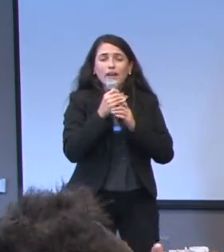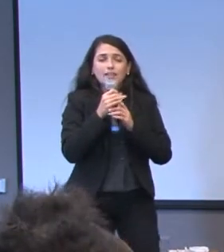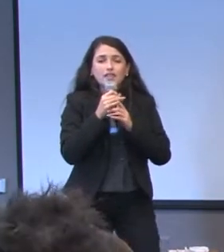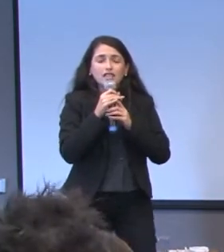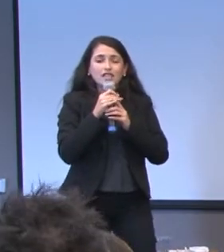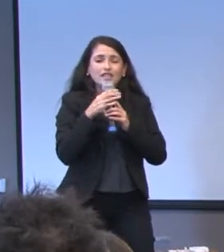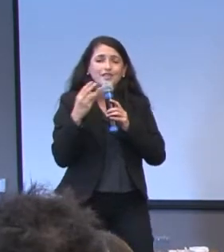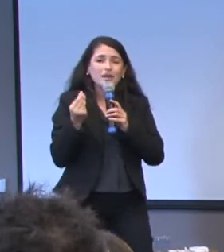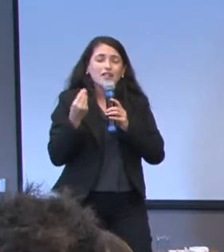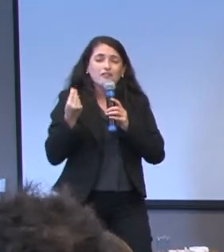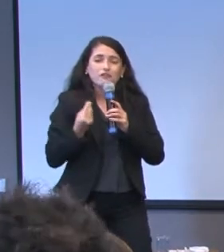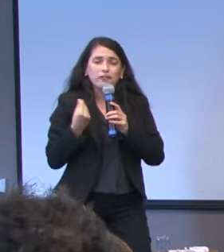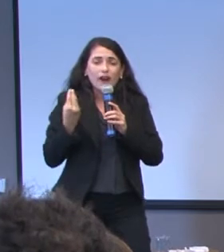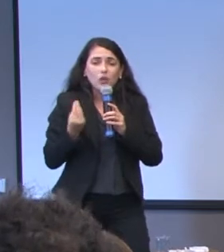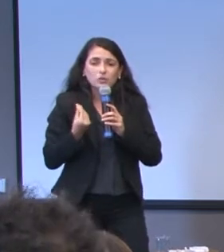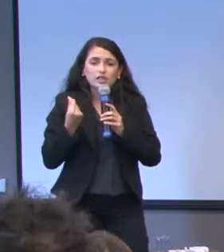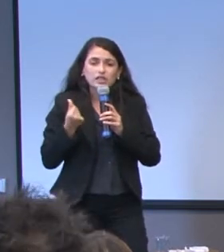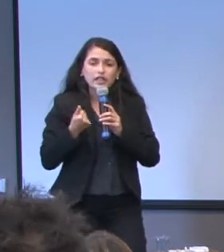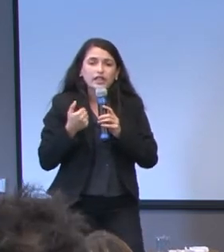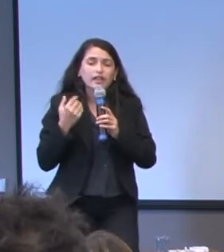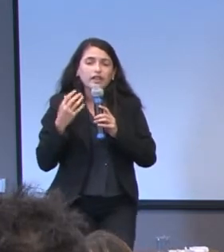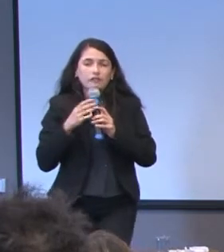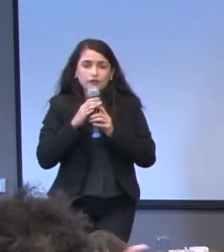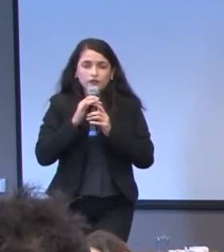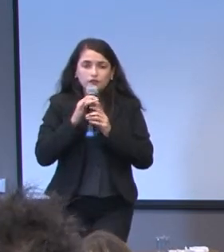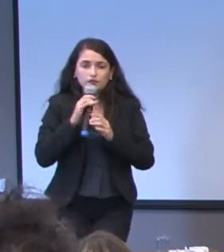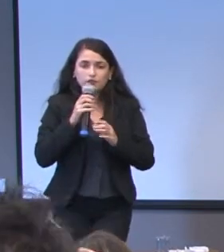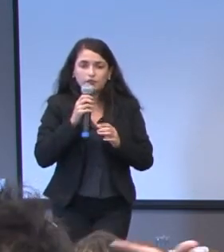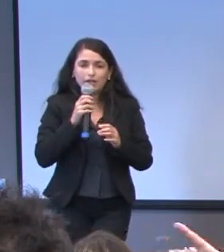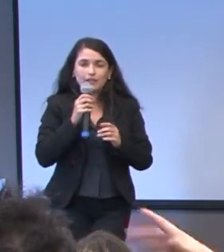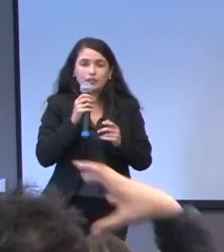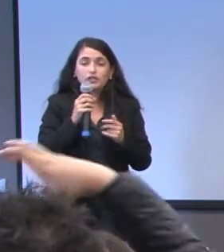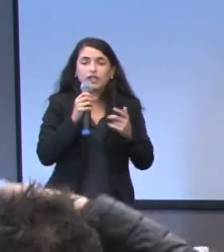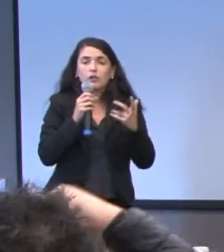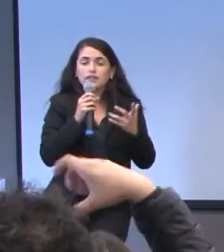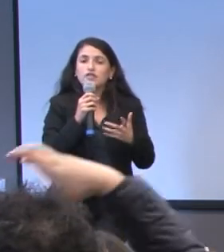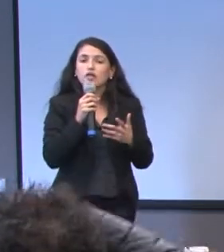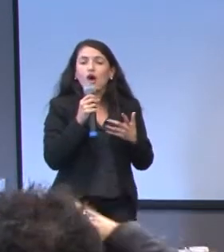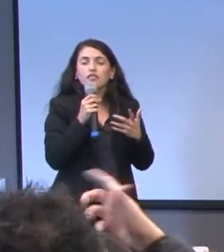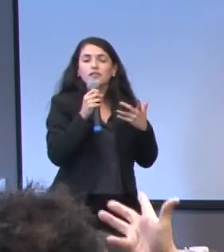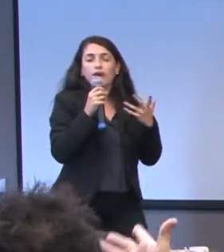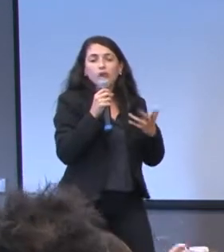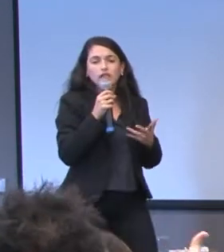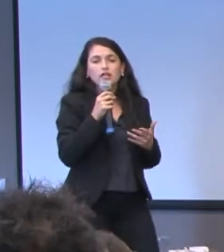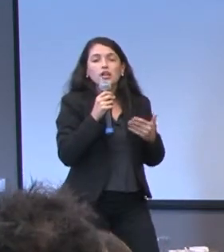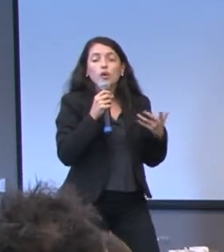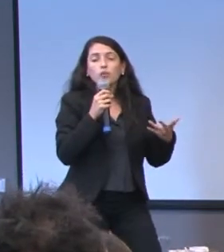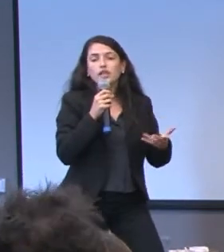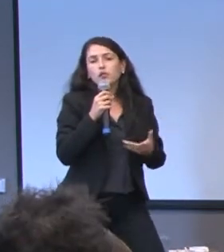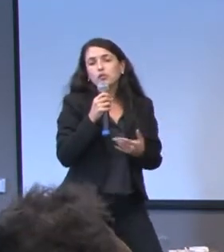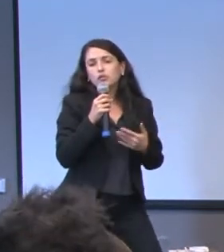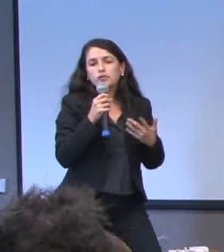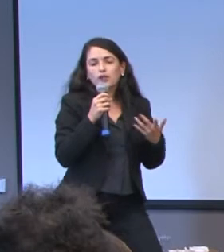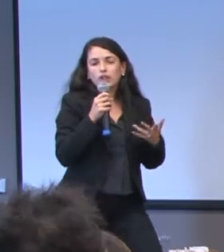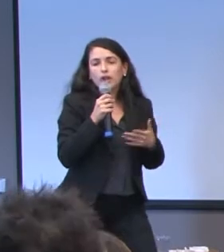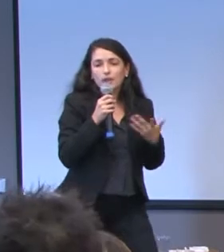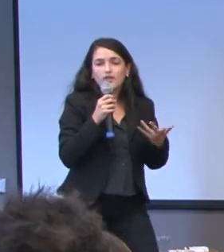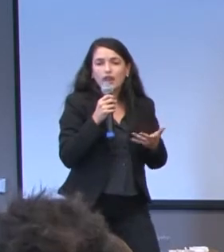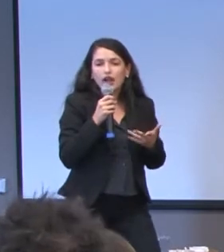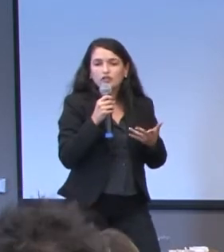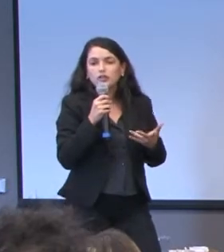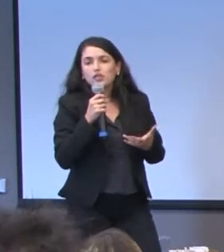especial, parece que falta, né? Parece que não tem coisas novas, falta conteúdo,